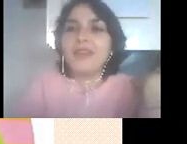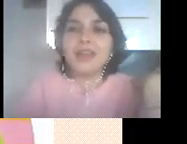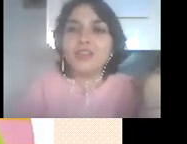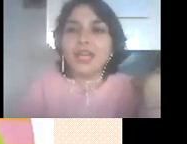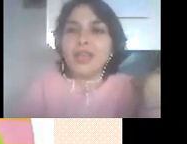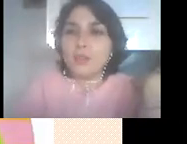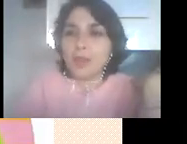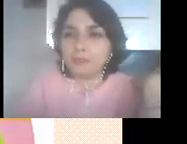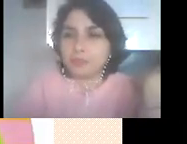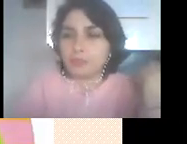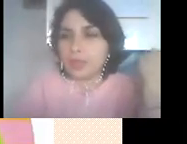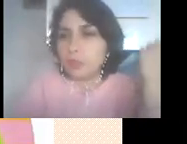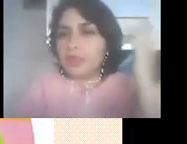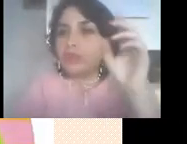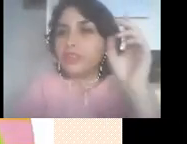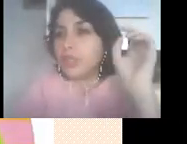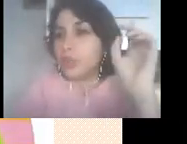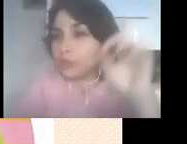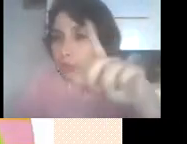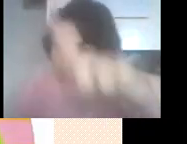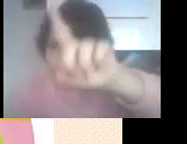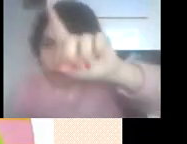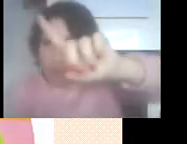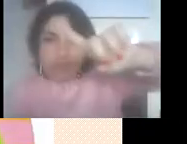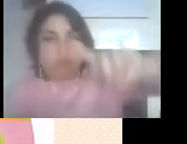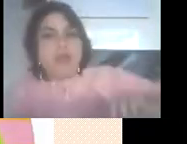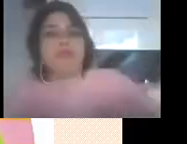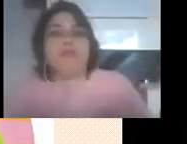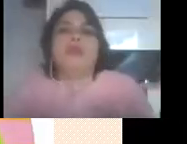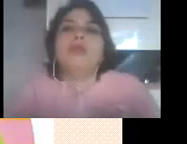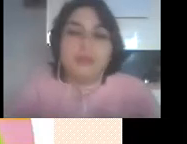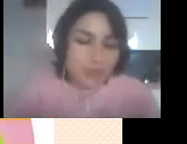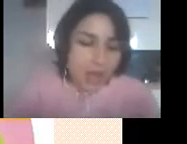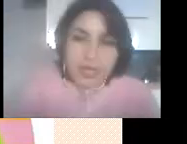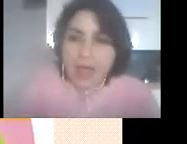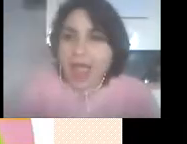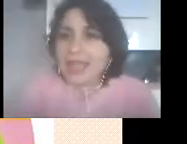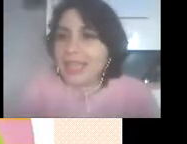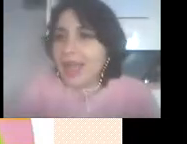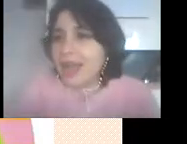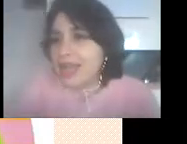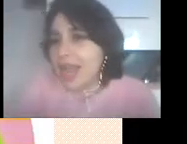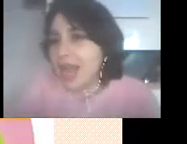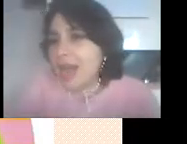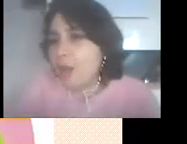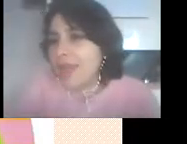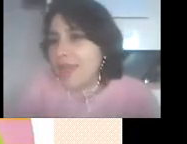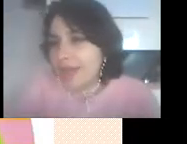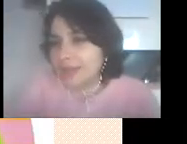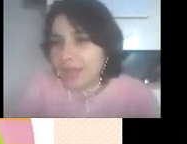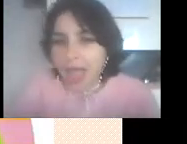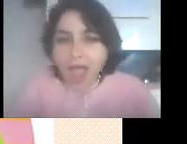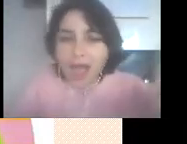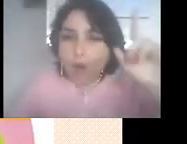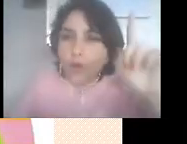ya, verá, Antonella, dime. Si no te escucho, me hay que hacer con la manito, ¿ya? Ya, mira, ¿a qué caja irían las